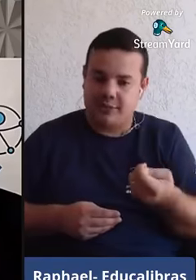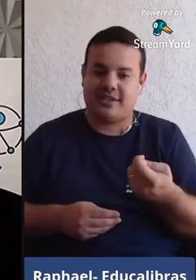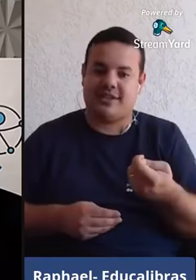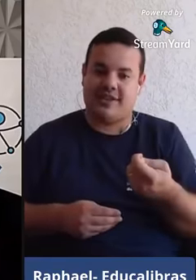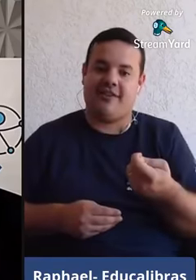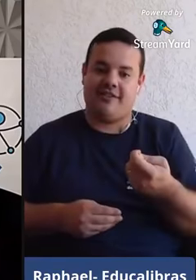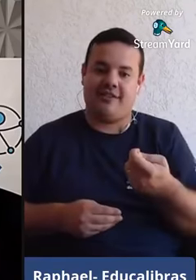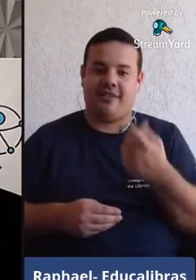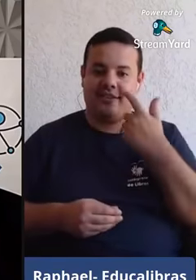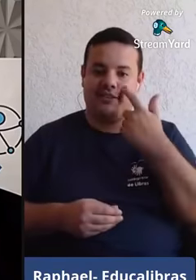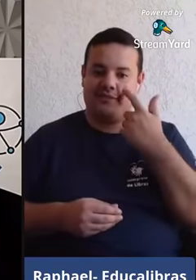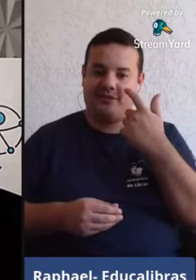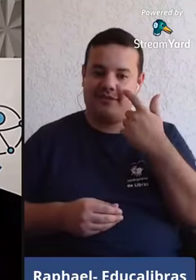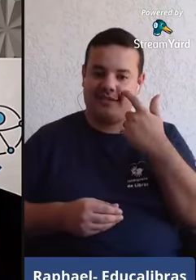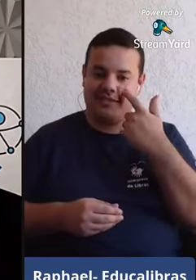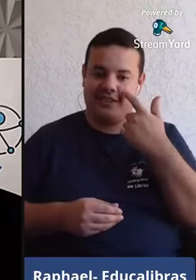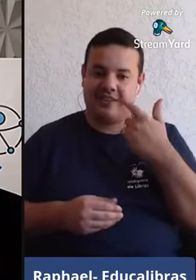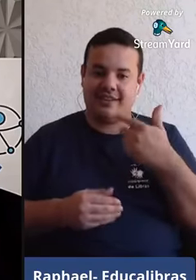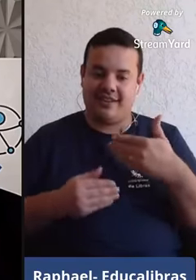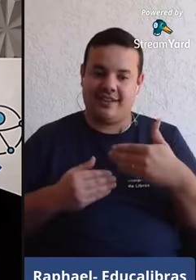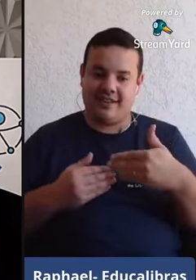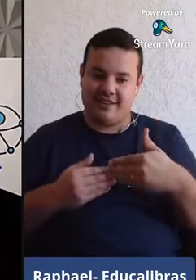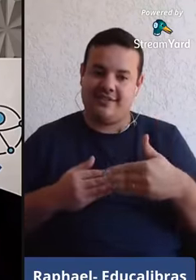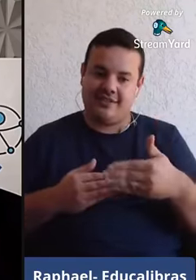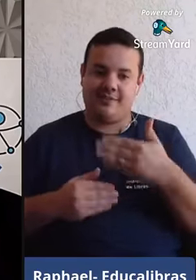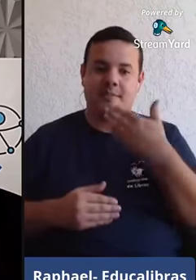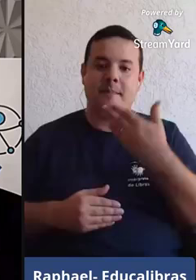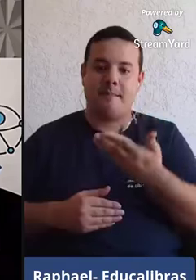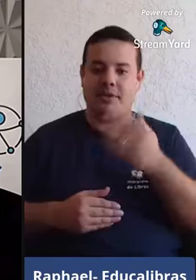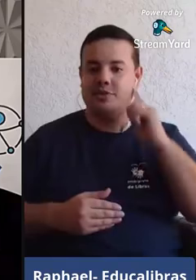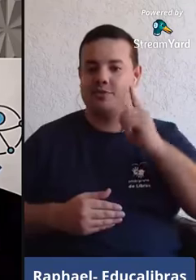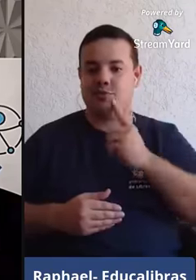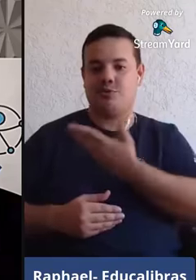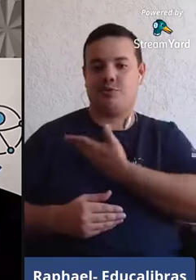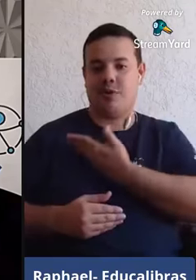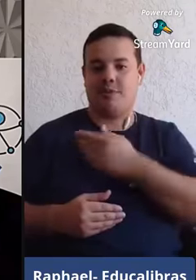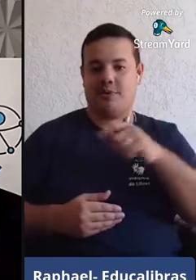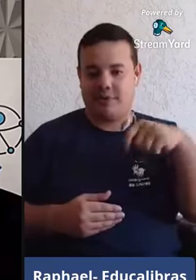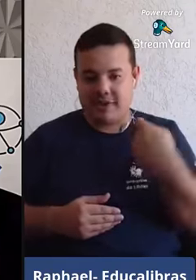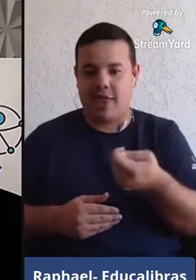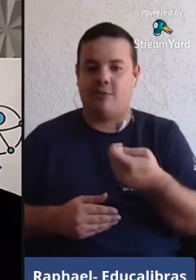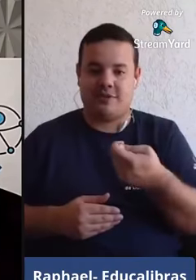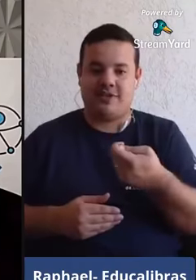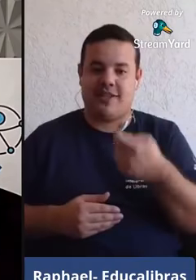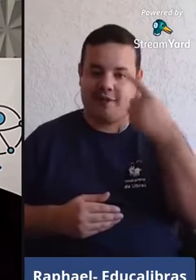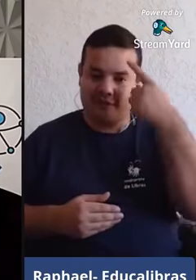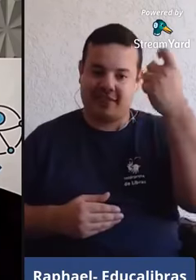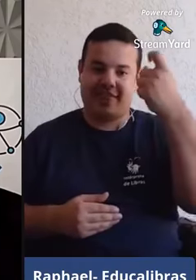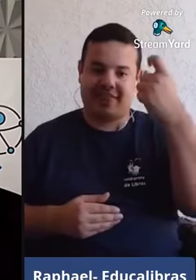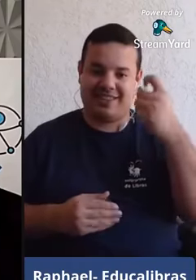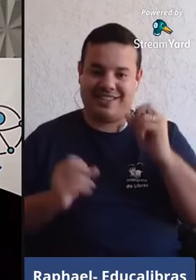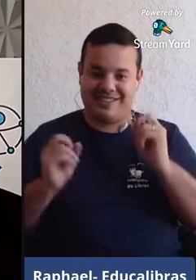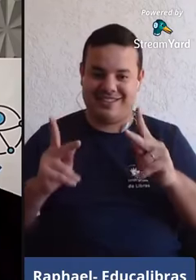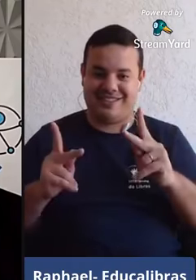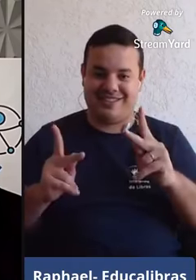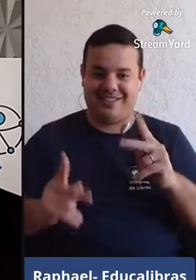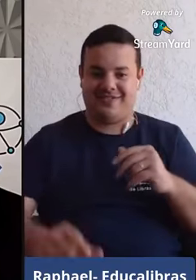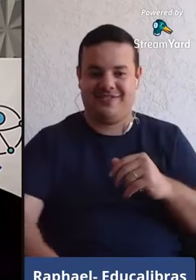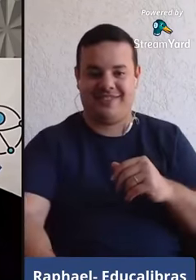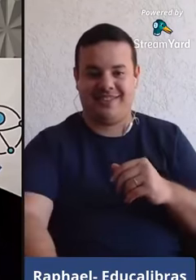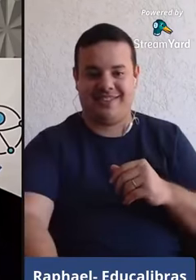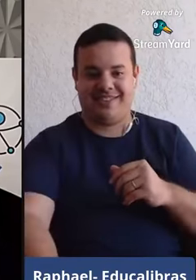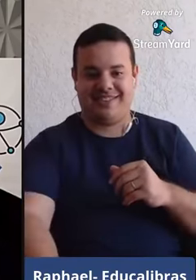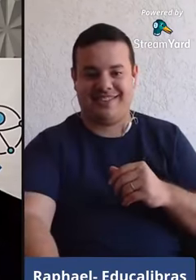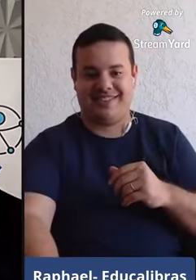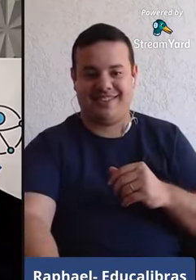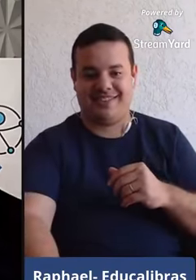Então, vamos pede para algum surdo amigo seu te dar o sinal. Acho que eles têm medo de fazer